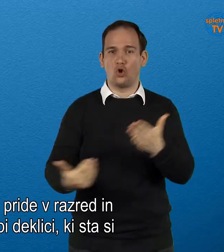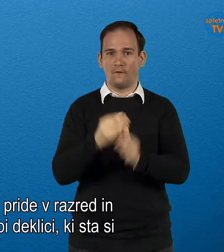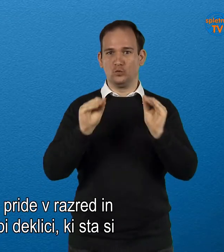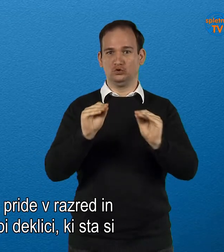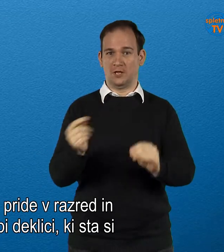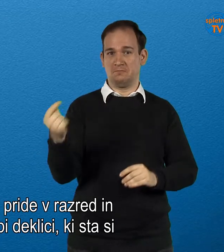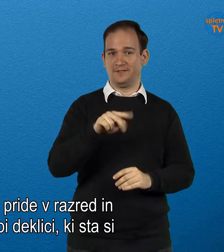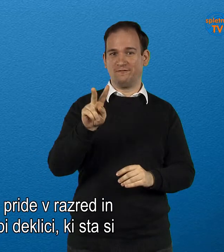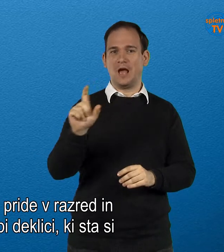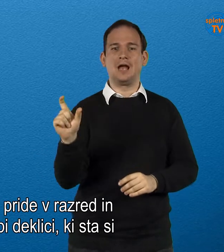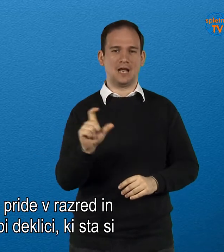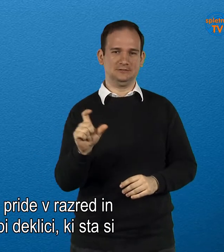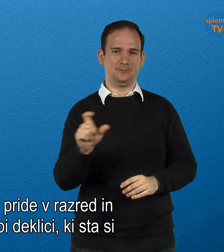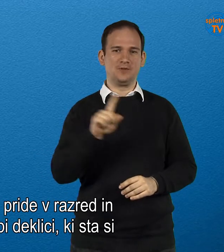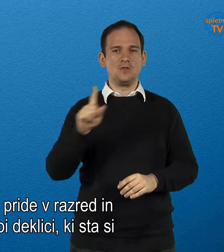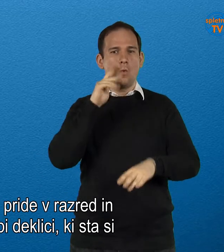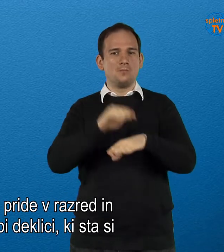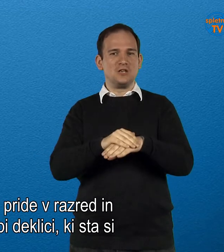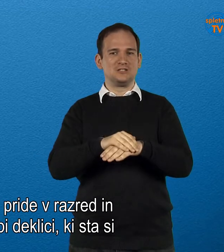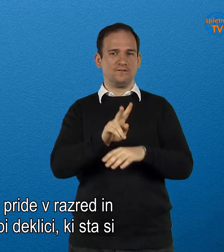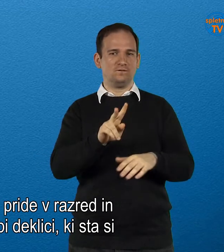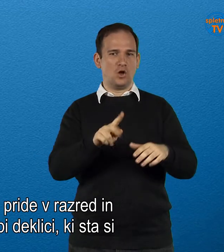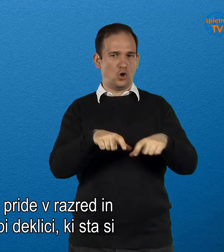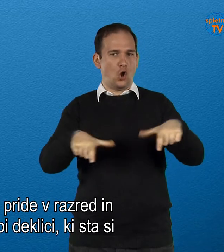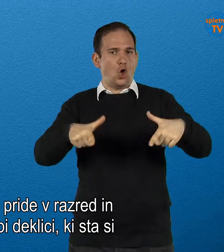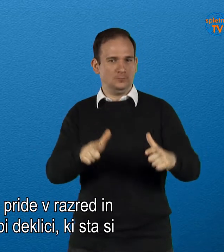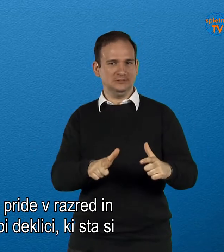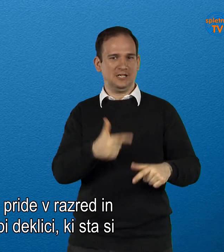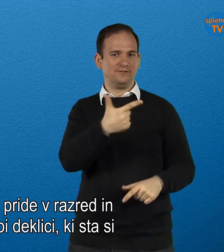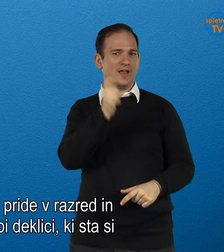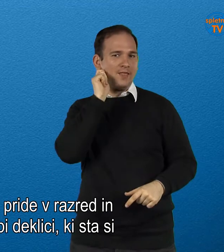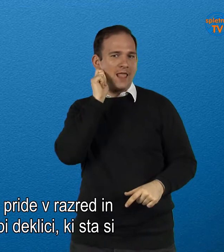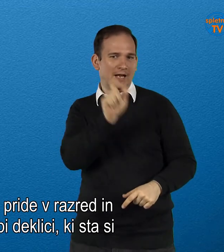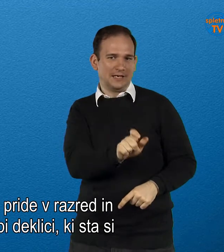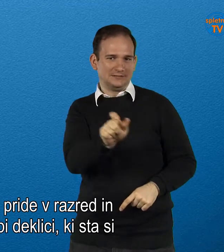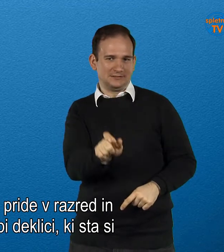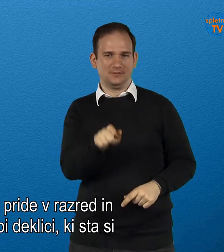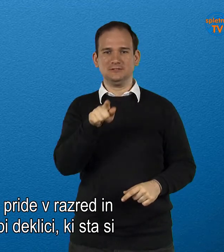Novi učitelj pride v razred in opazi v klopi deklici, ki sta si podobni kot jajce jajcu.